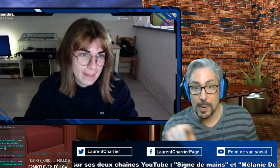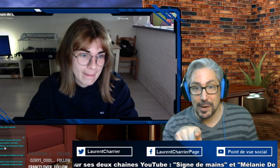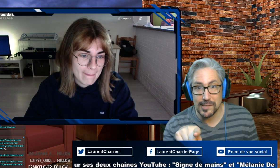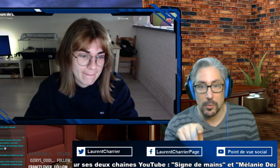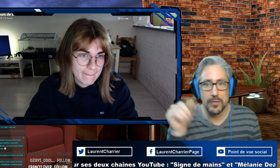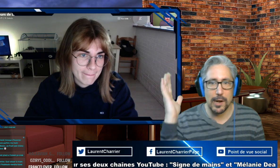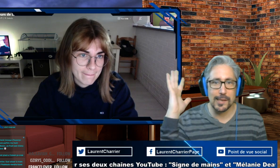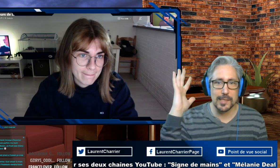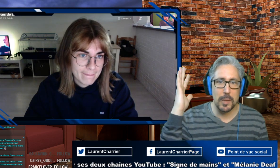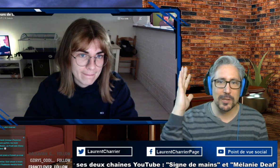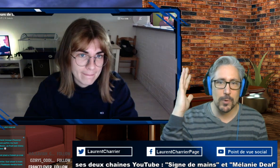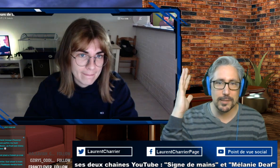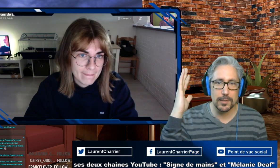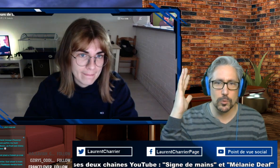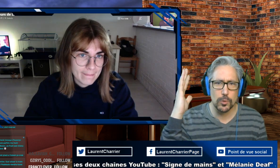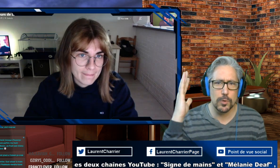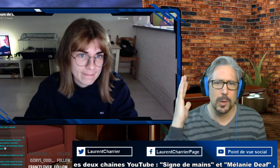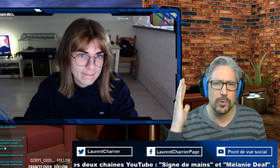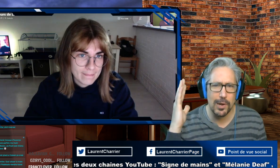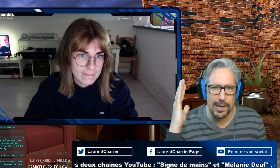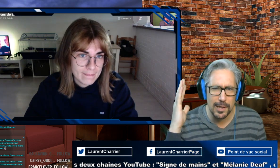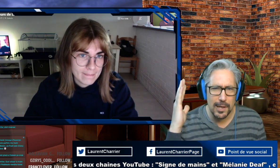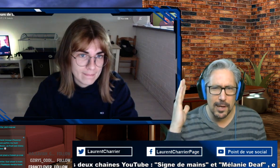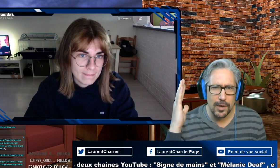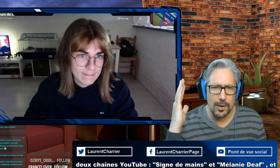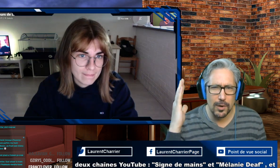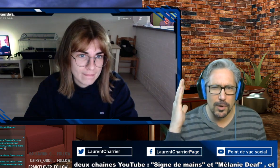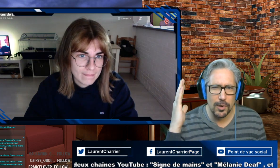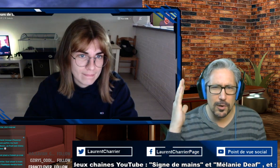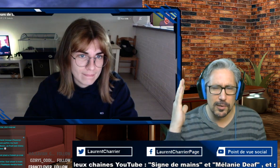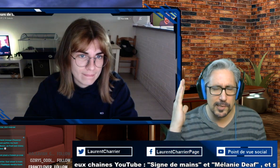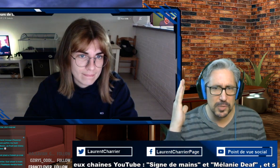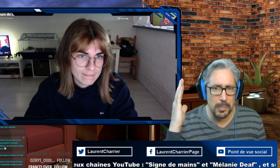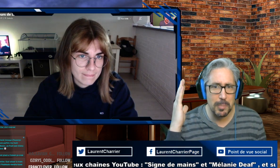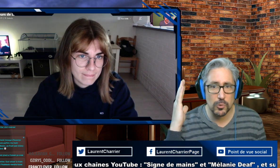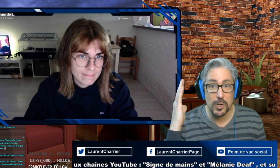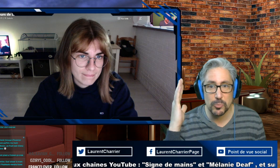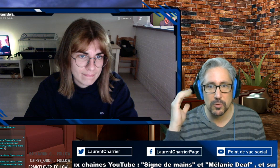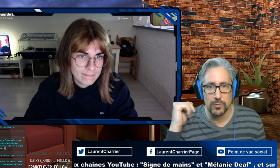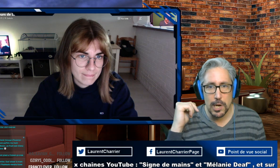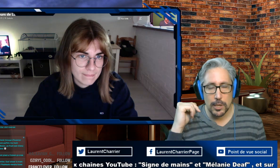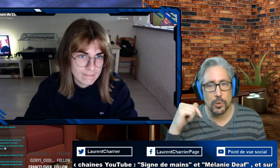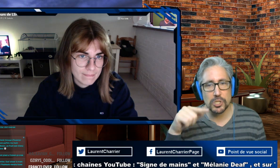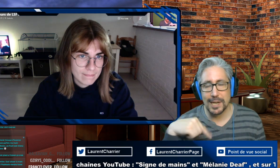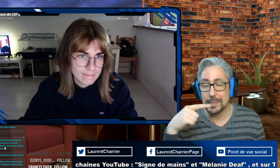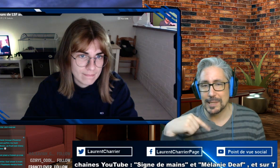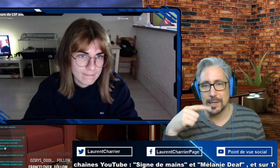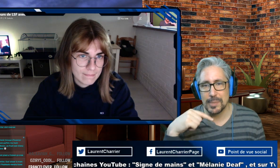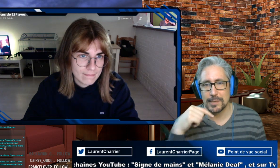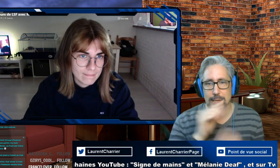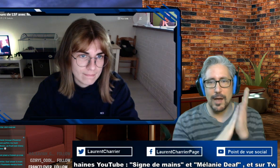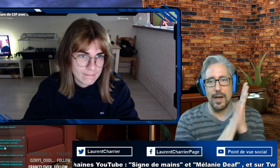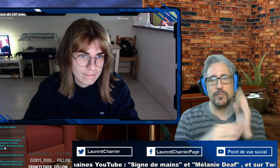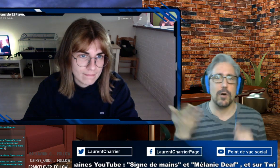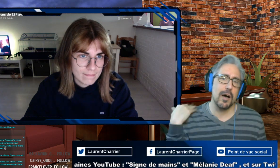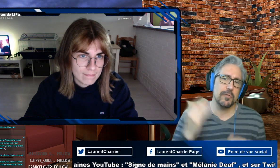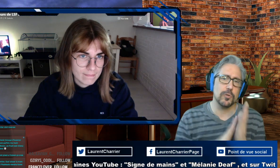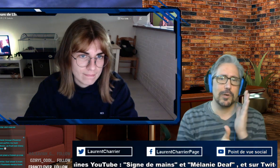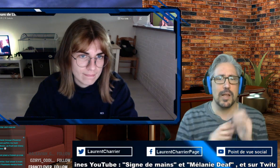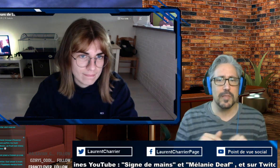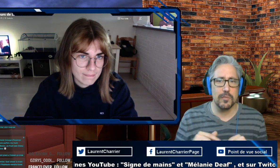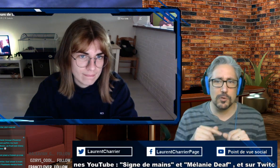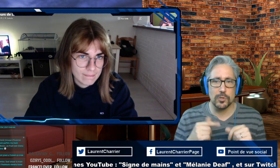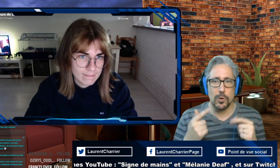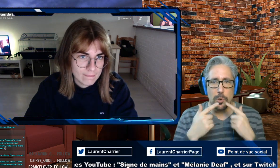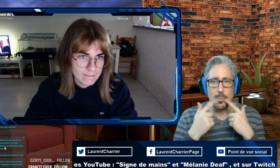Moi, je suis pas placé à l'envers. Là, c'est ma main droite. Donc, normalement, elle est. C'est bien ma main droite pour vous. Non, j'arrêtais pas de répéter avant